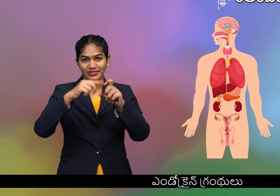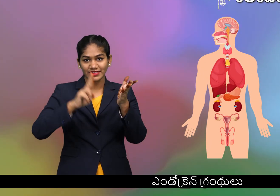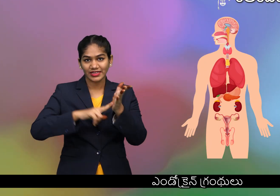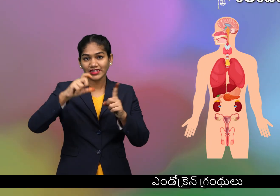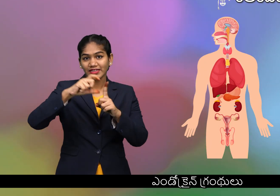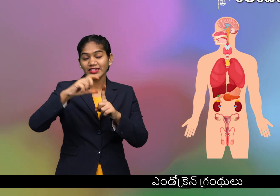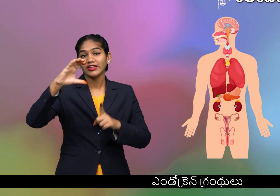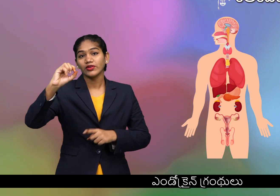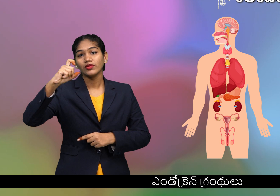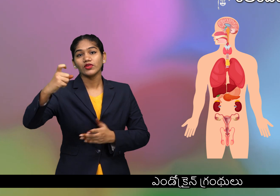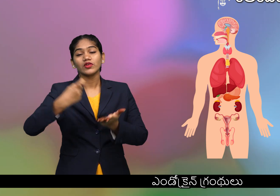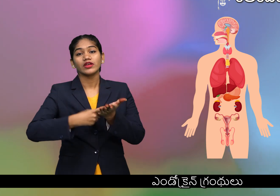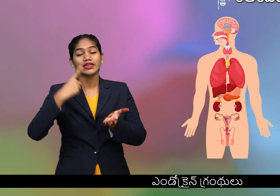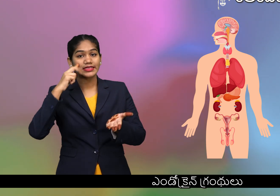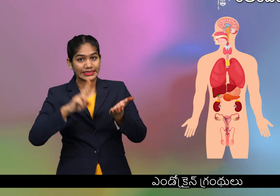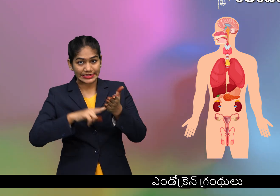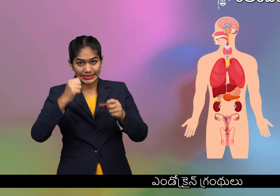ఎండోక్రైన్ గ్రంథులు,